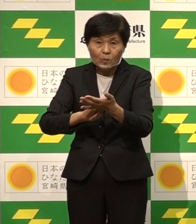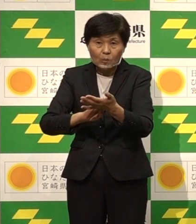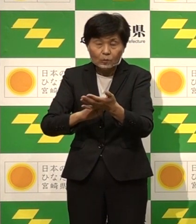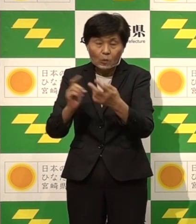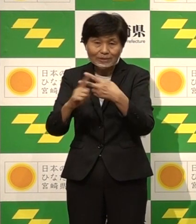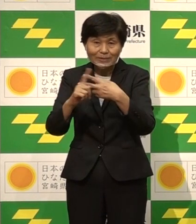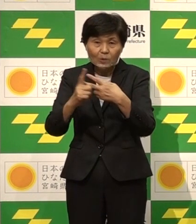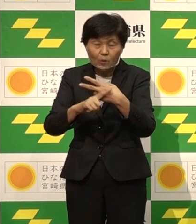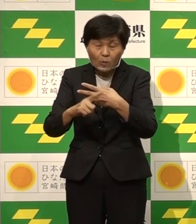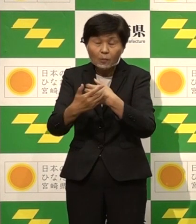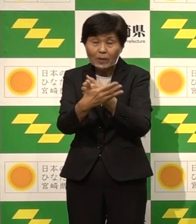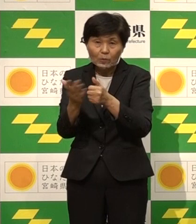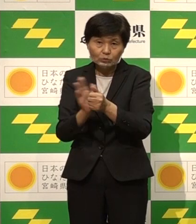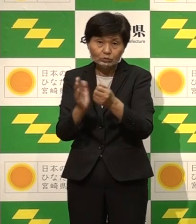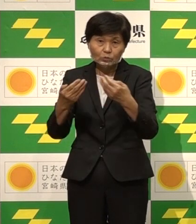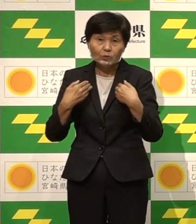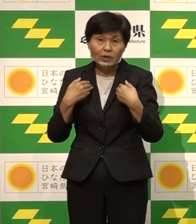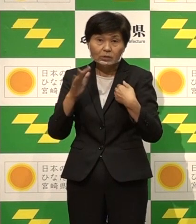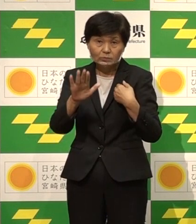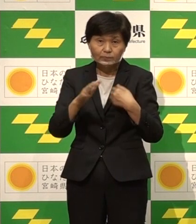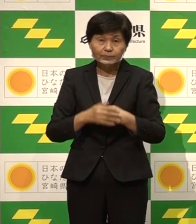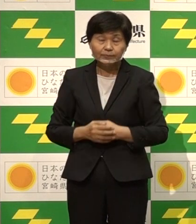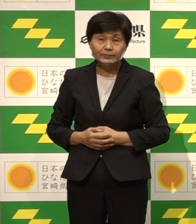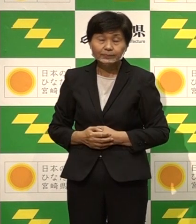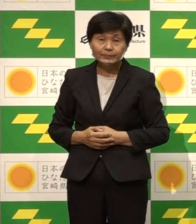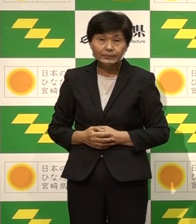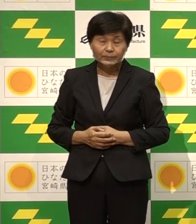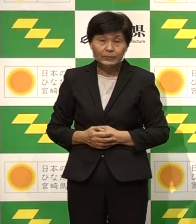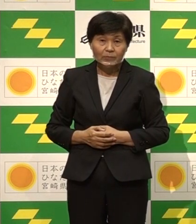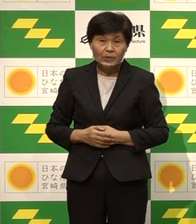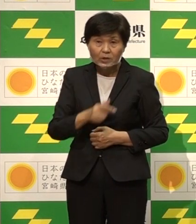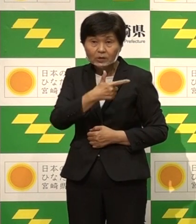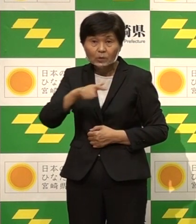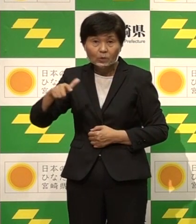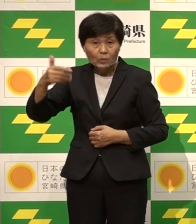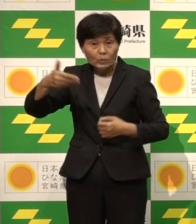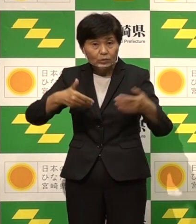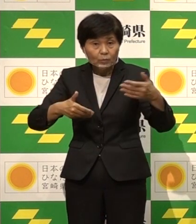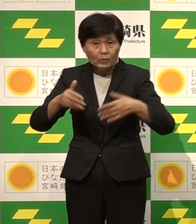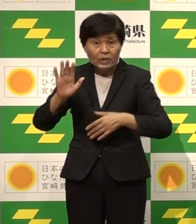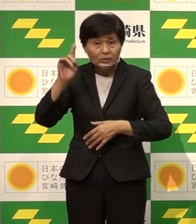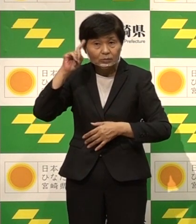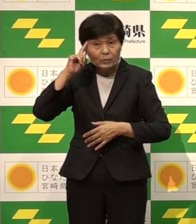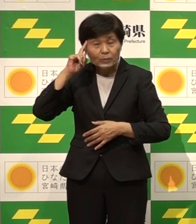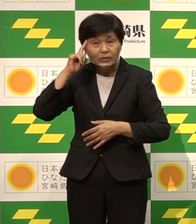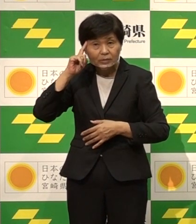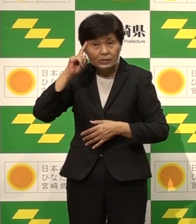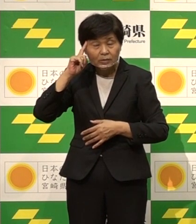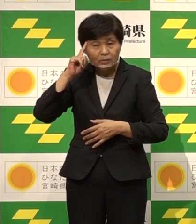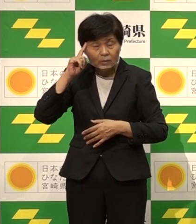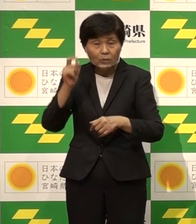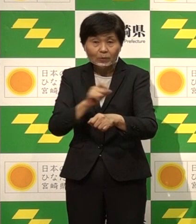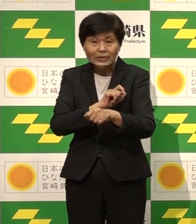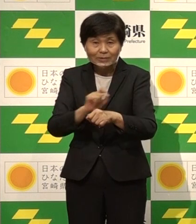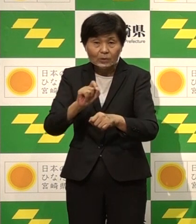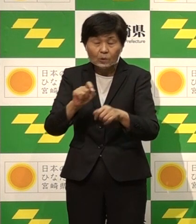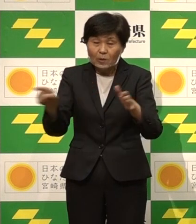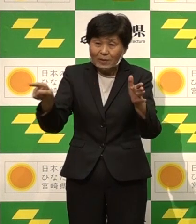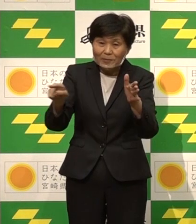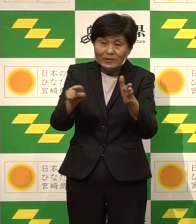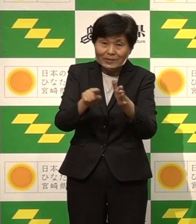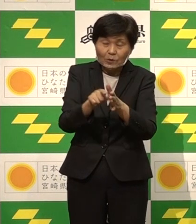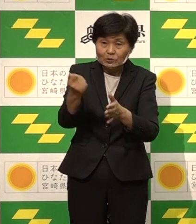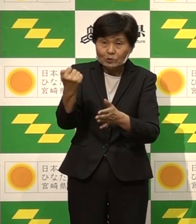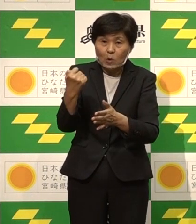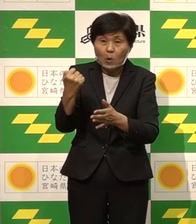められている状況であろうかと思います。ご質問があろうかと思いますが、特段の強いこれまで行っ